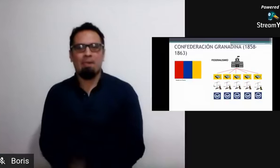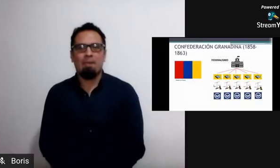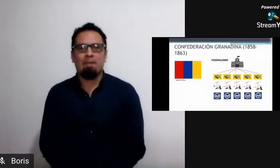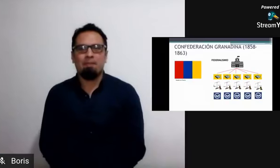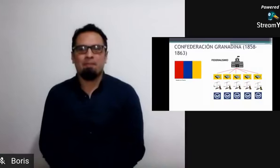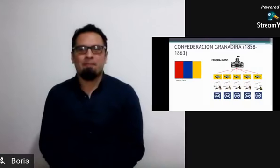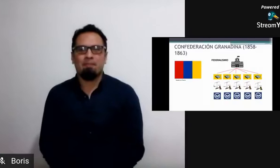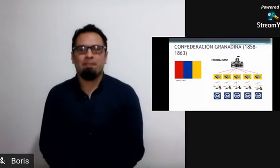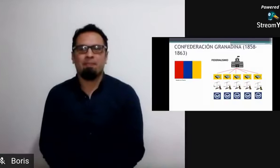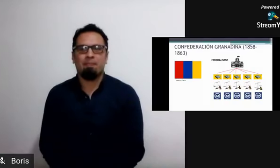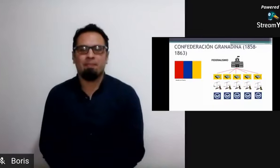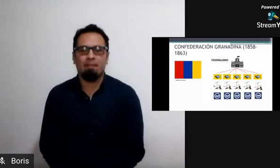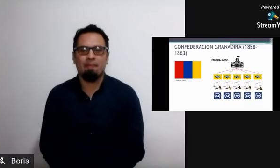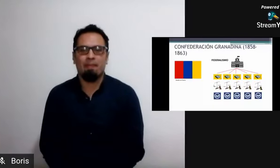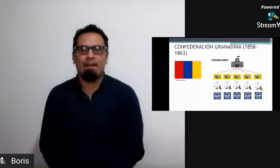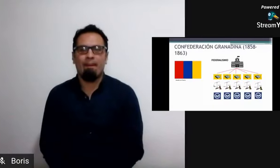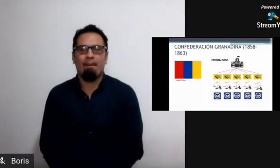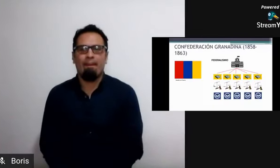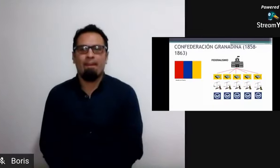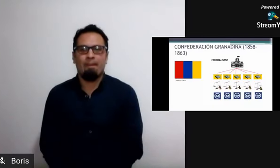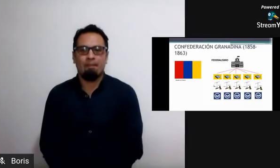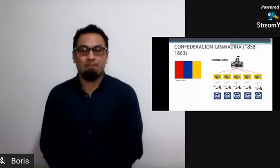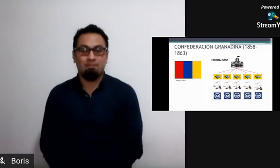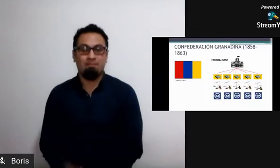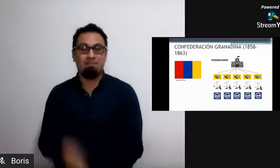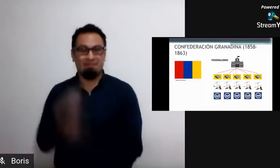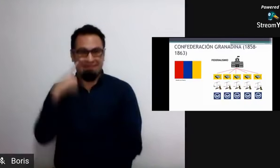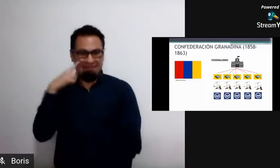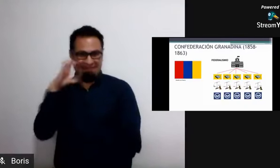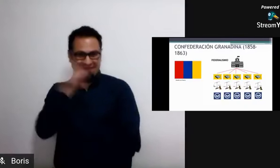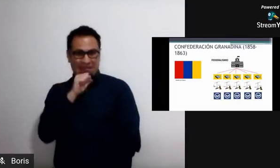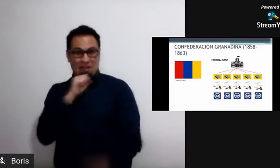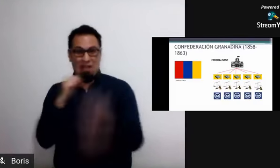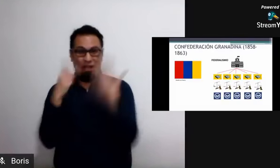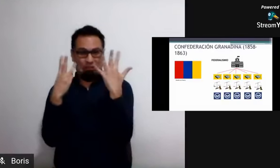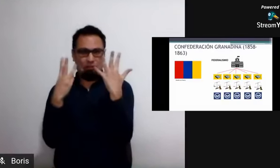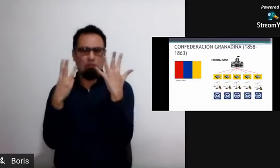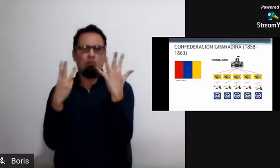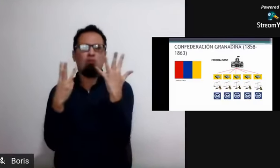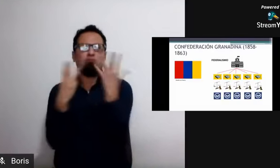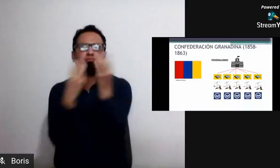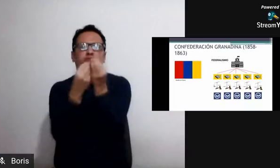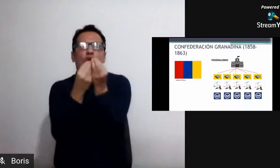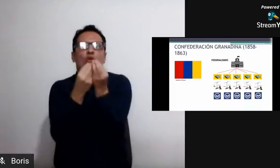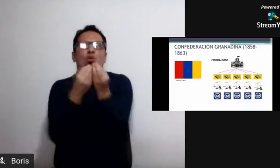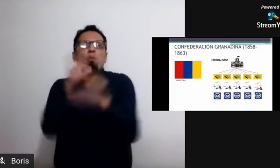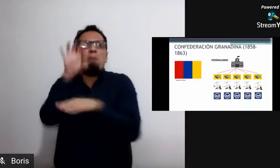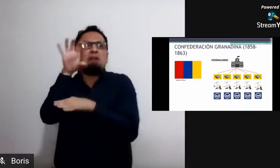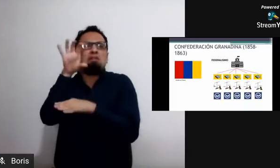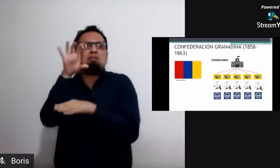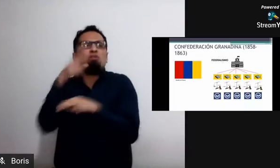8 constituciones hasta ese momento oficiales en el país. Veamos la siguiente presentación.